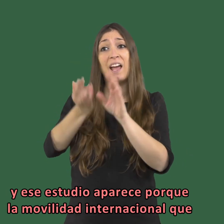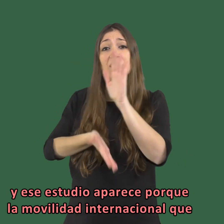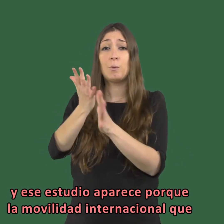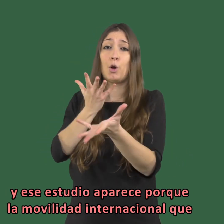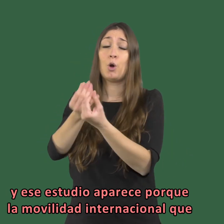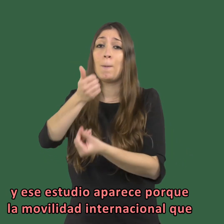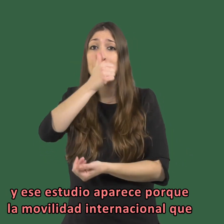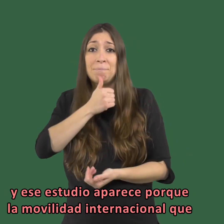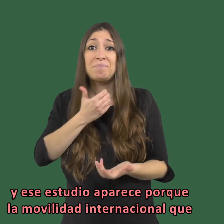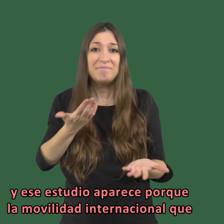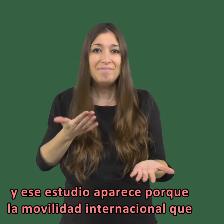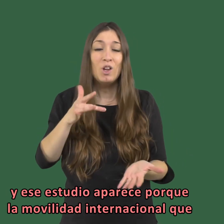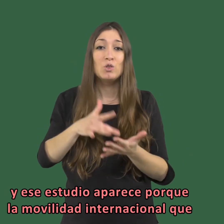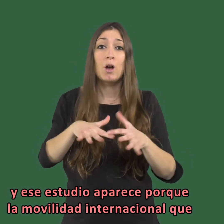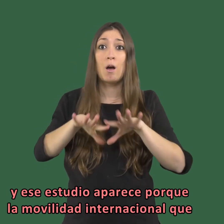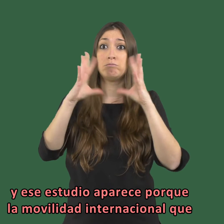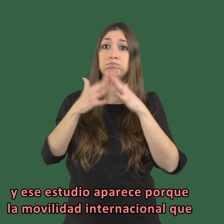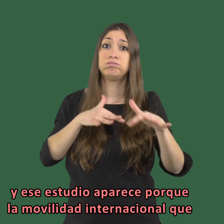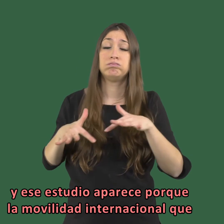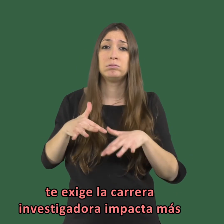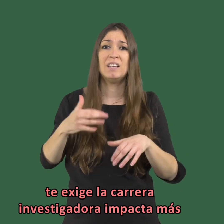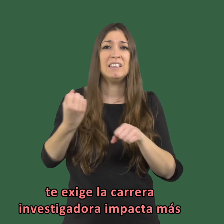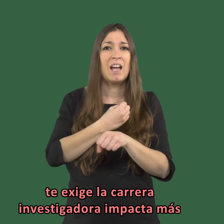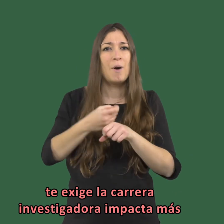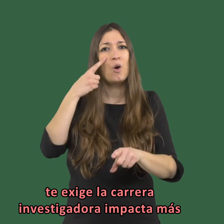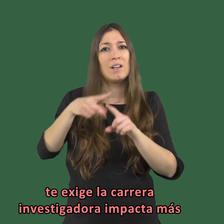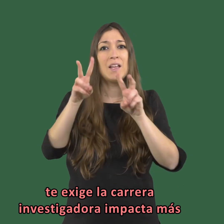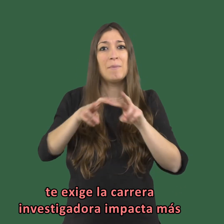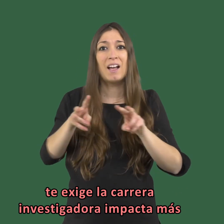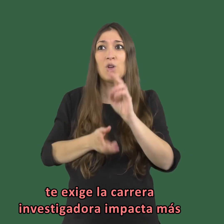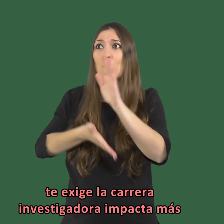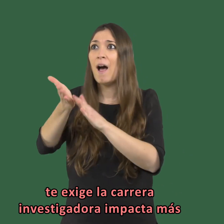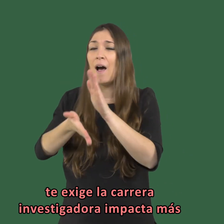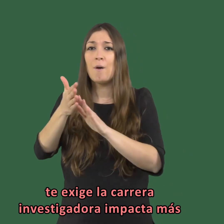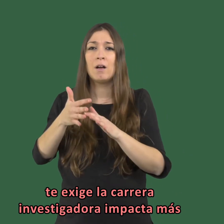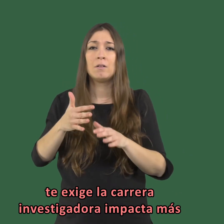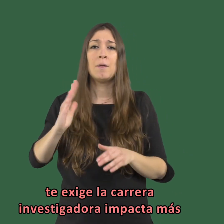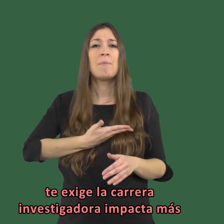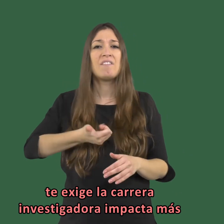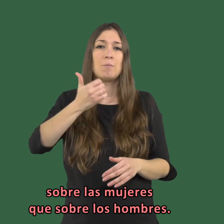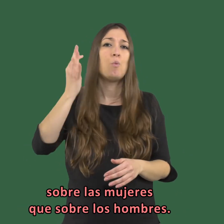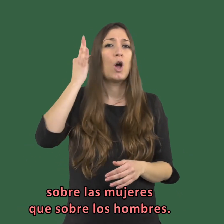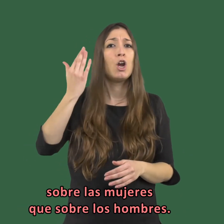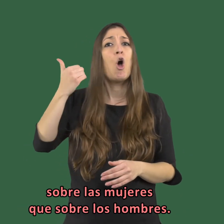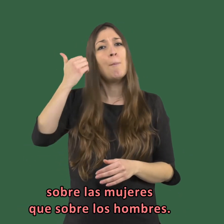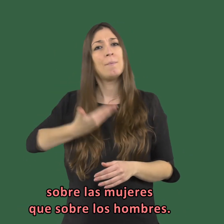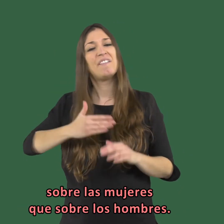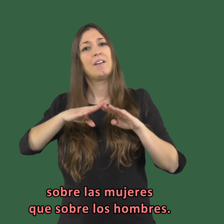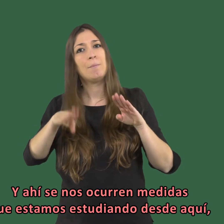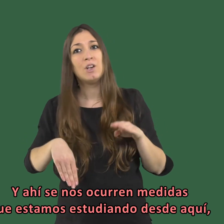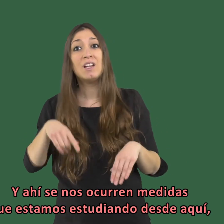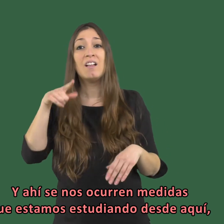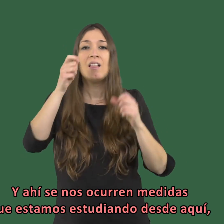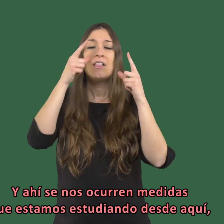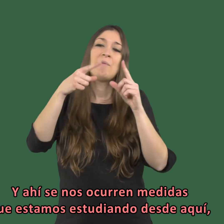Y ahí en ese estudio aparece, ¿no? Que la movilidad internacional que te exige la carrera investigadora impacta más sobre las mujeres que sobre los hombres. Y